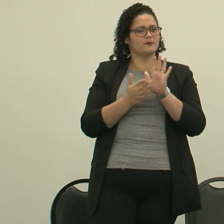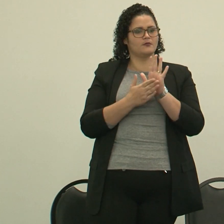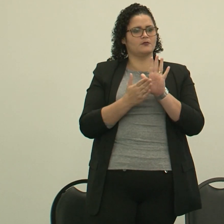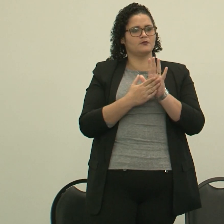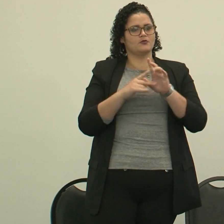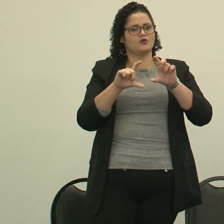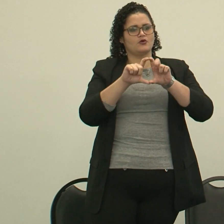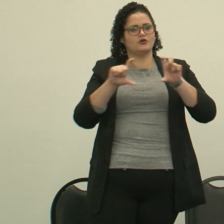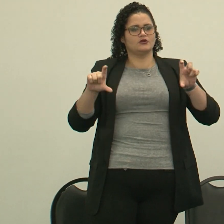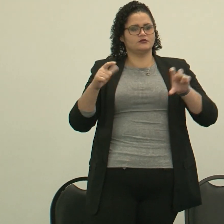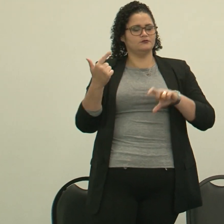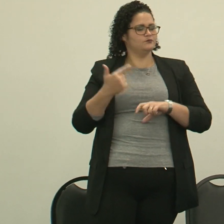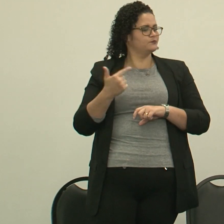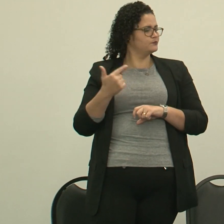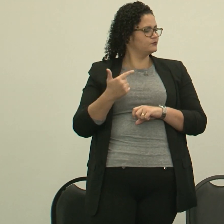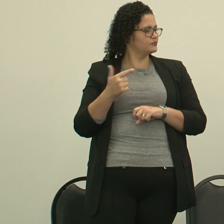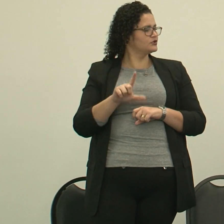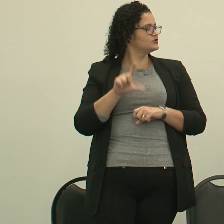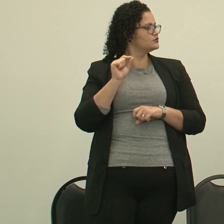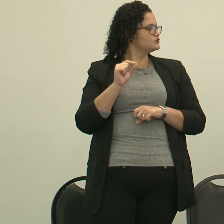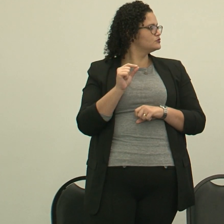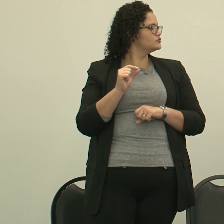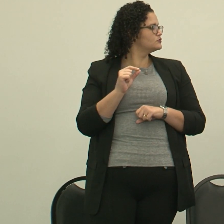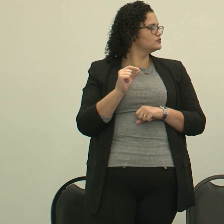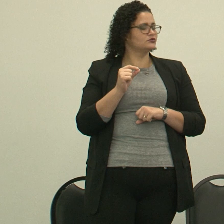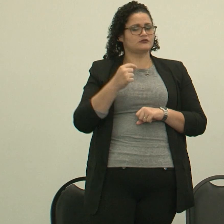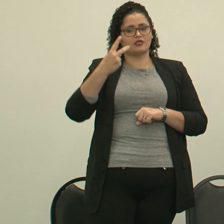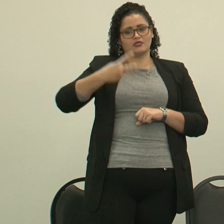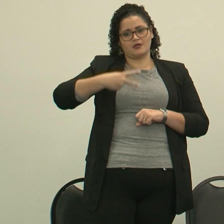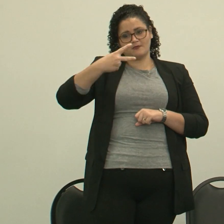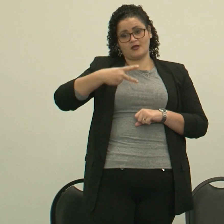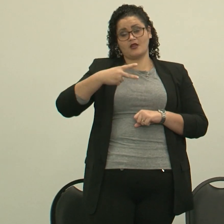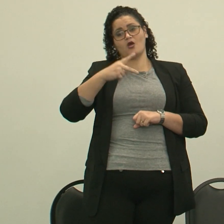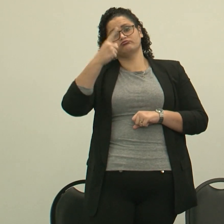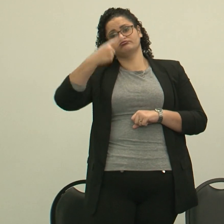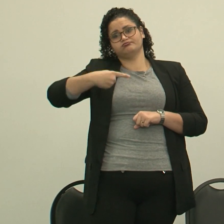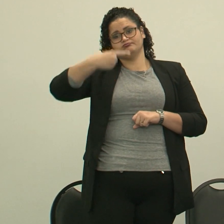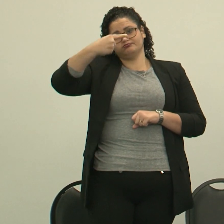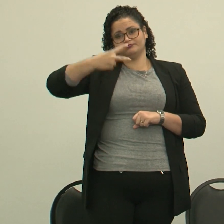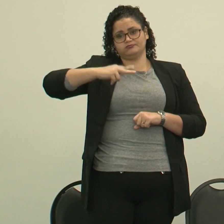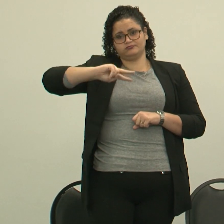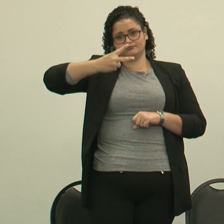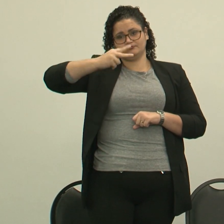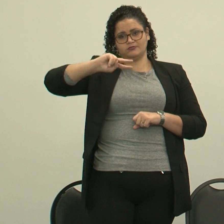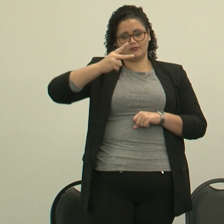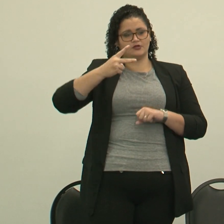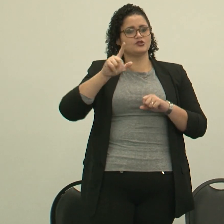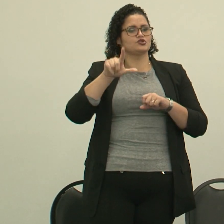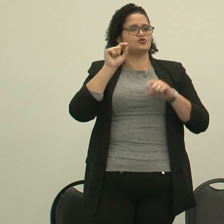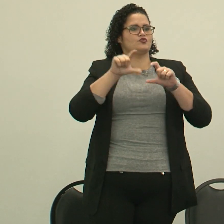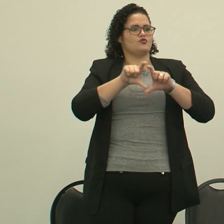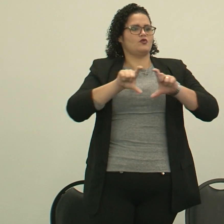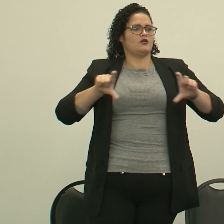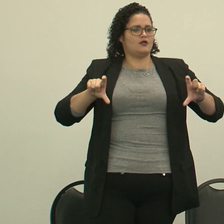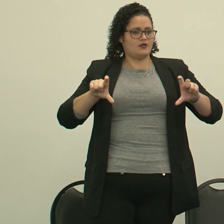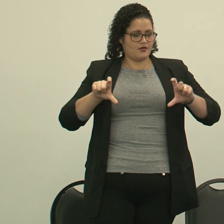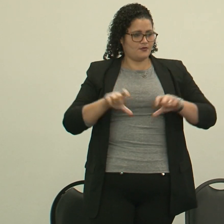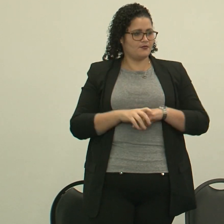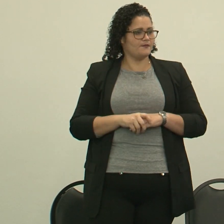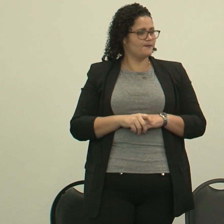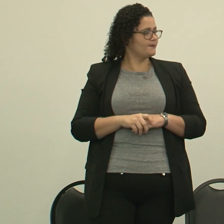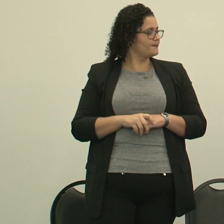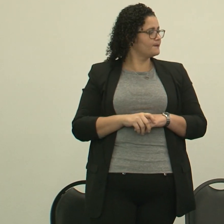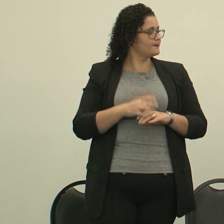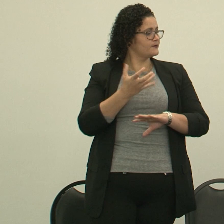Tá. Então eles trabalharam. Não, na verdade era para escolher ou trabalhar com as duas ou uma ou outra. Então eles escolheram a tirinha de baixo,